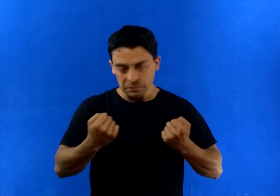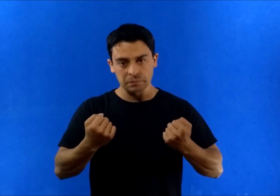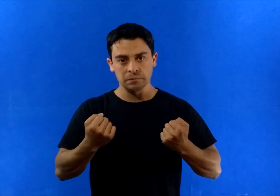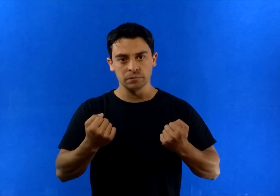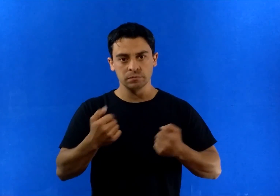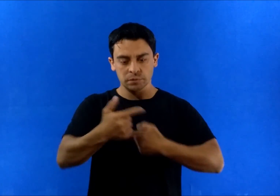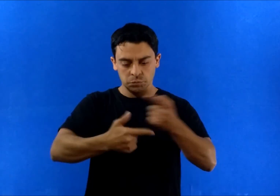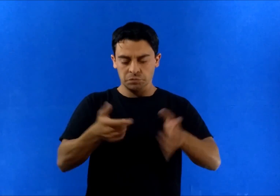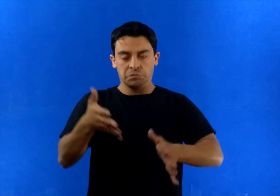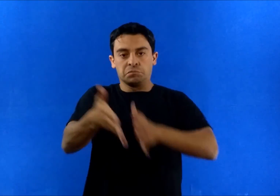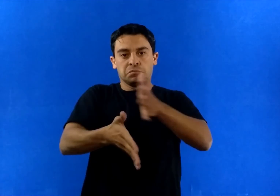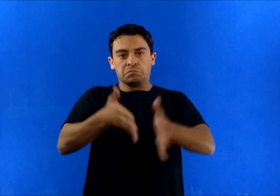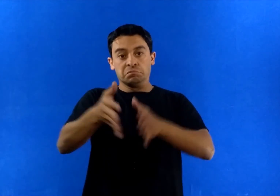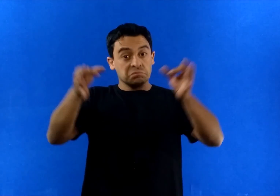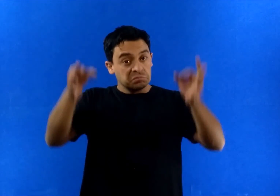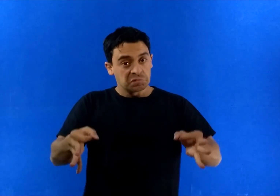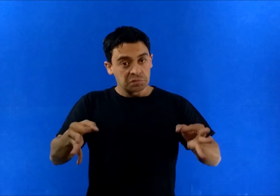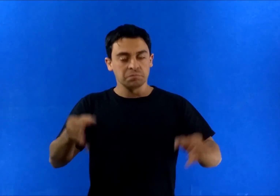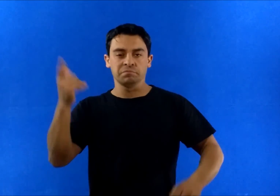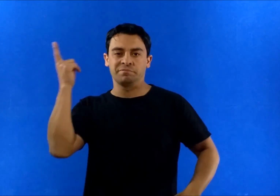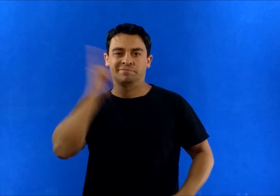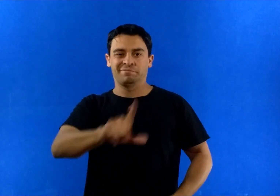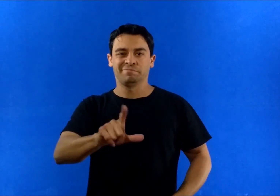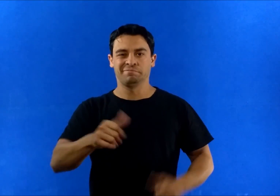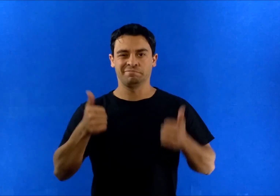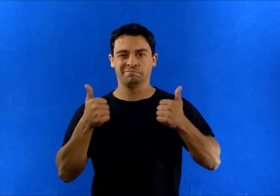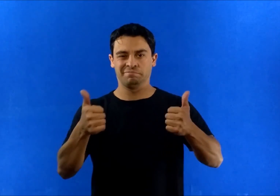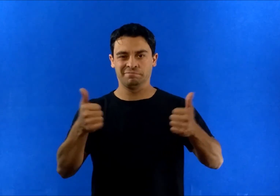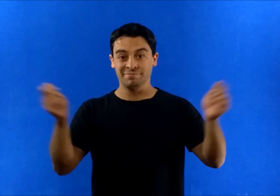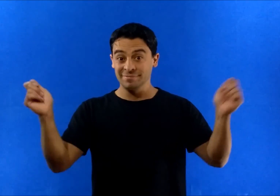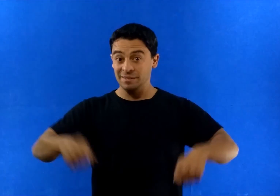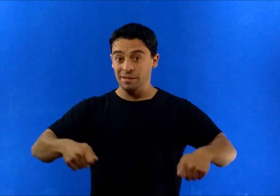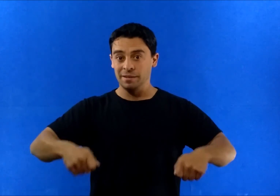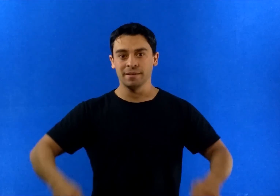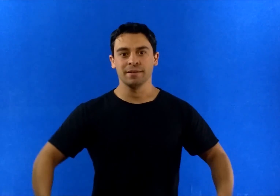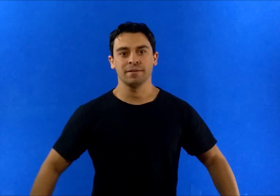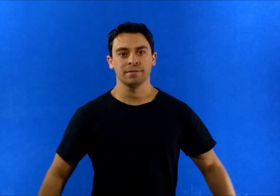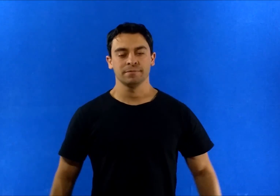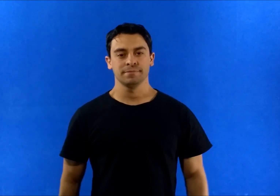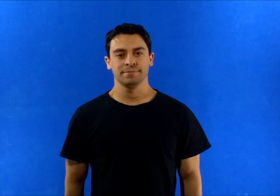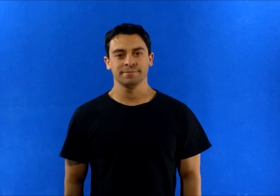nós nos esforçarmos, depois conseguiremos fazer a língua de sinais corretamente e iremos conseguir.